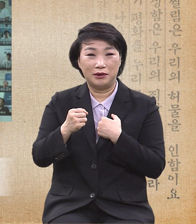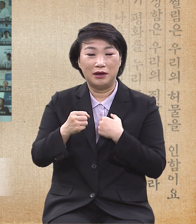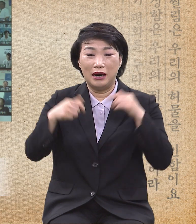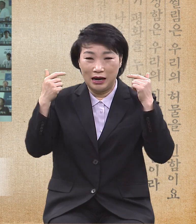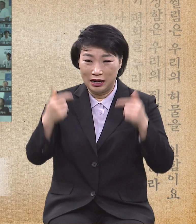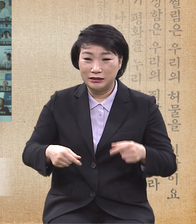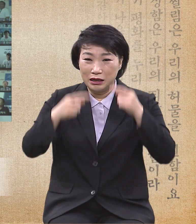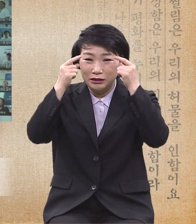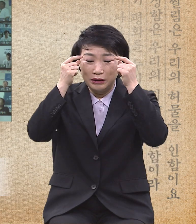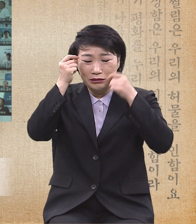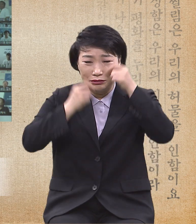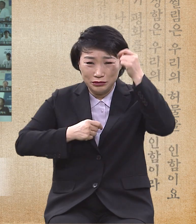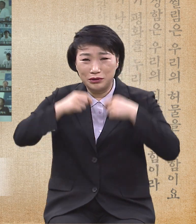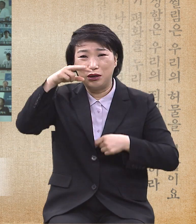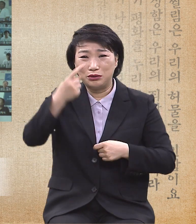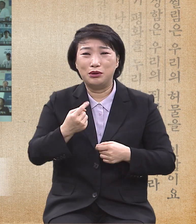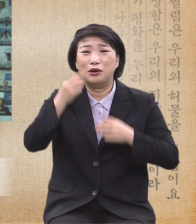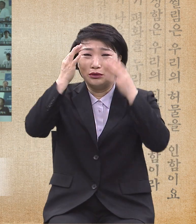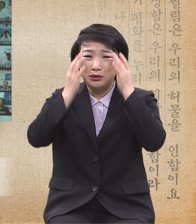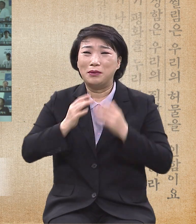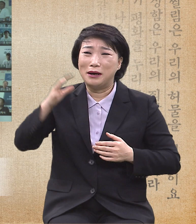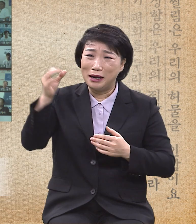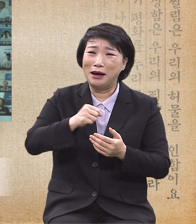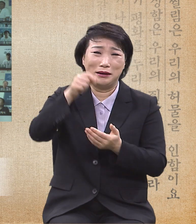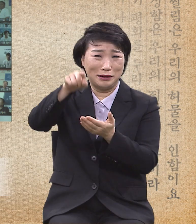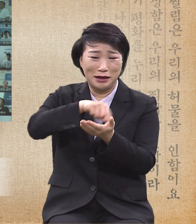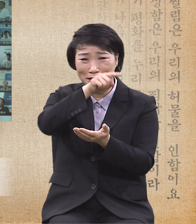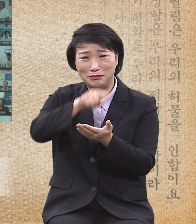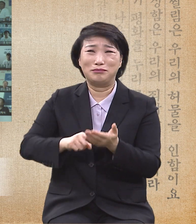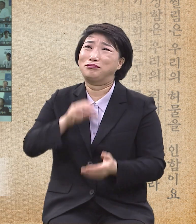늘 울어도 눈물로써 못 갚을 줄 알아.